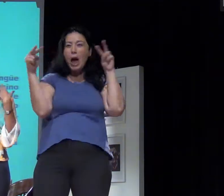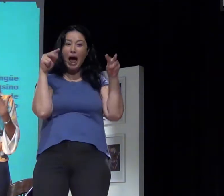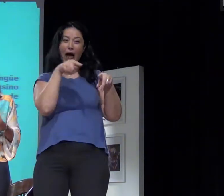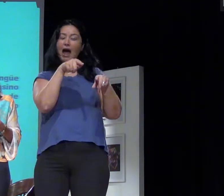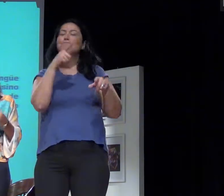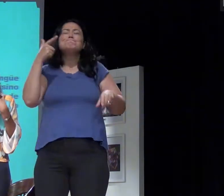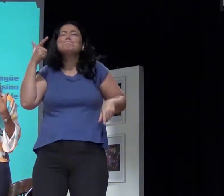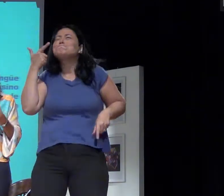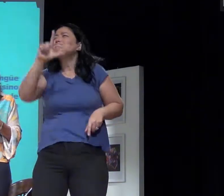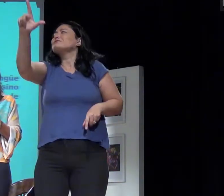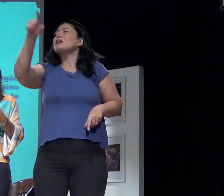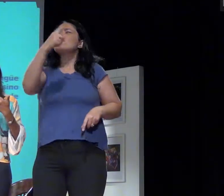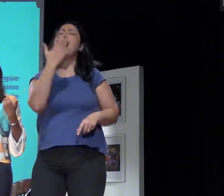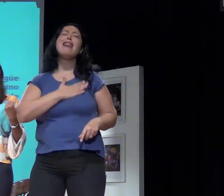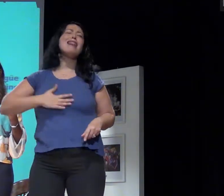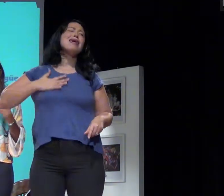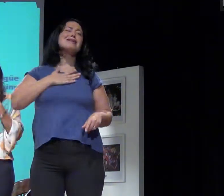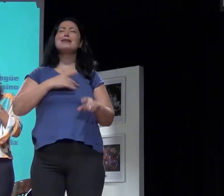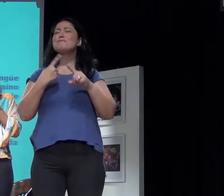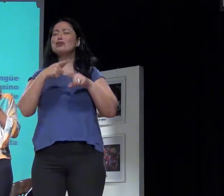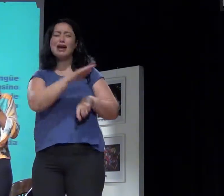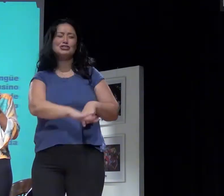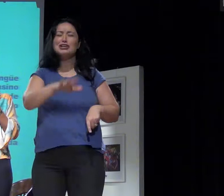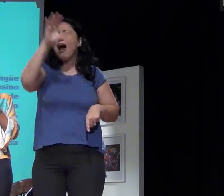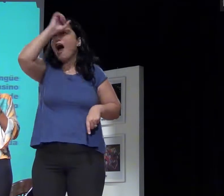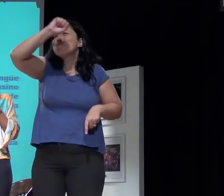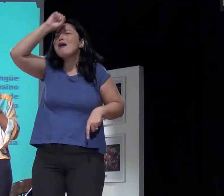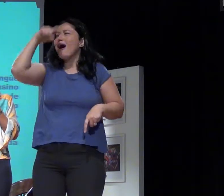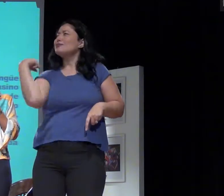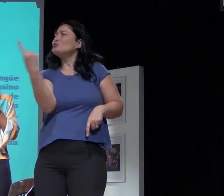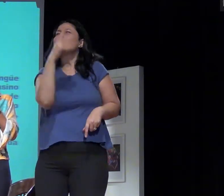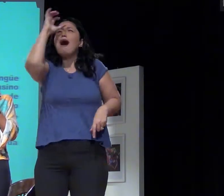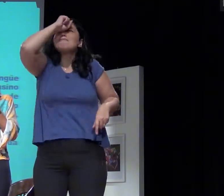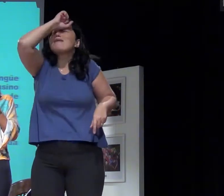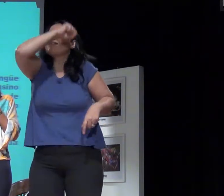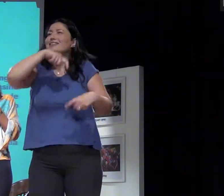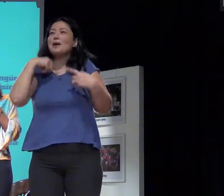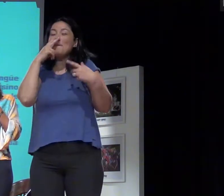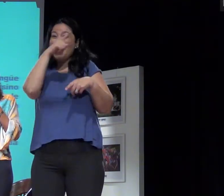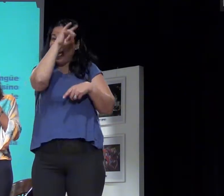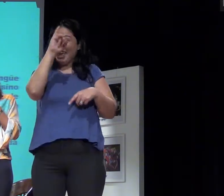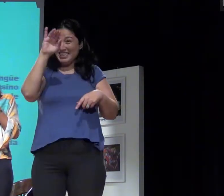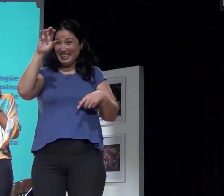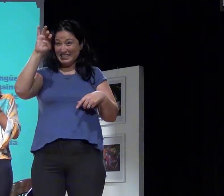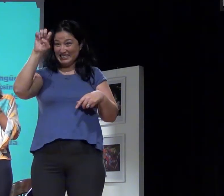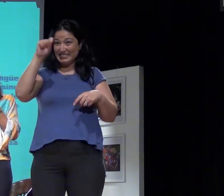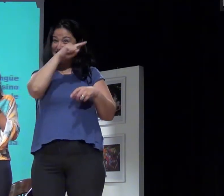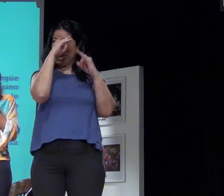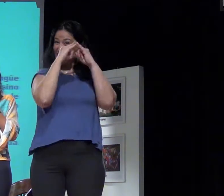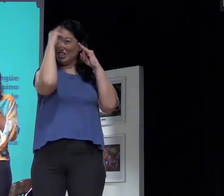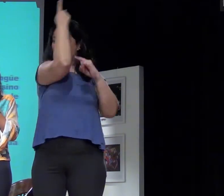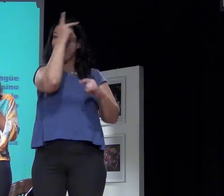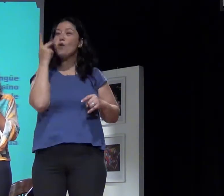um ganho, é uma alegria, porque eles estão aprendendo, eu estou aprendendo com eles a todo instante. Tanto é que lá no ICES a gente diz, nós não somos uma escola,